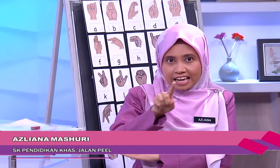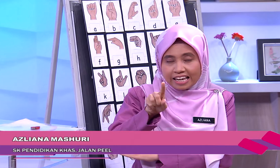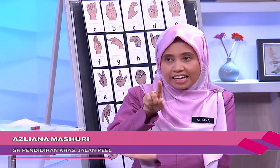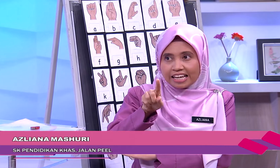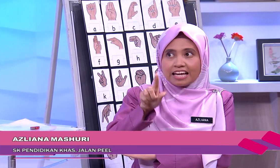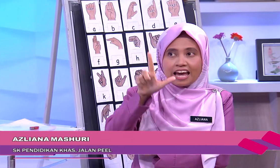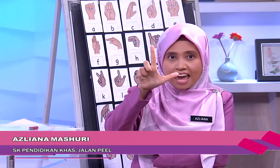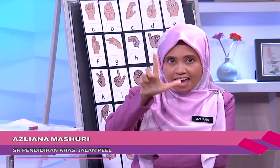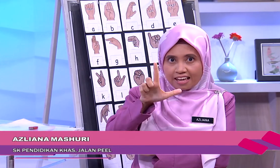ezviz7